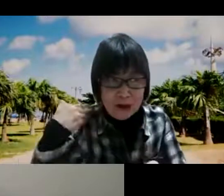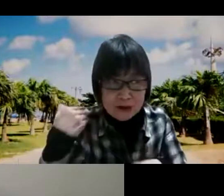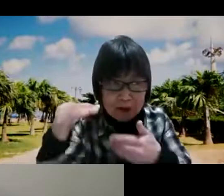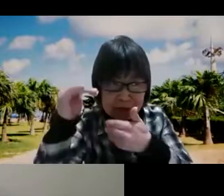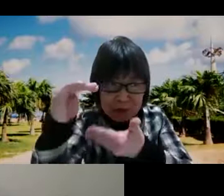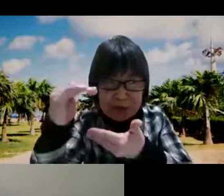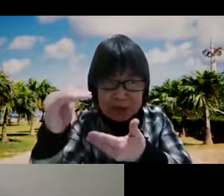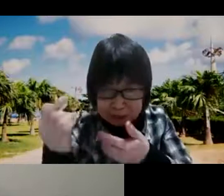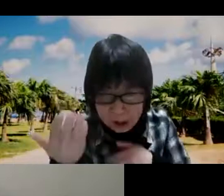ったってことですか？